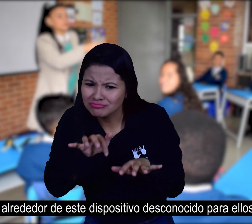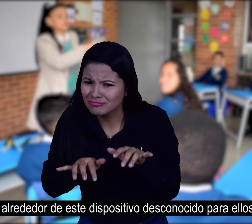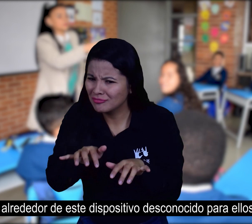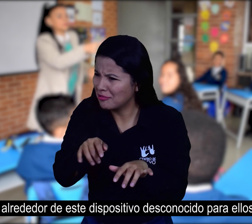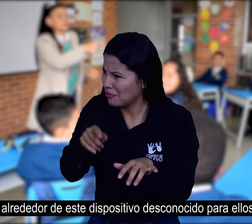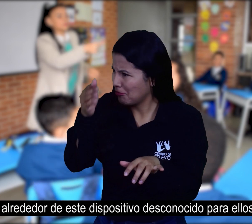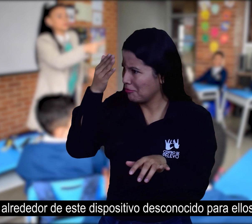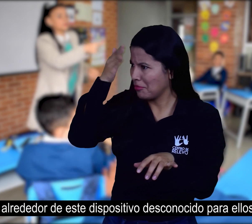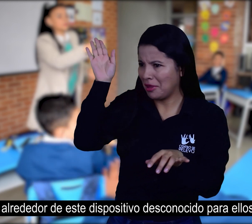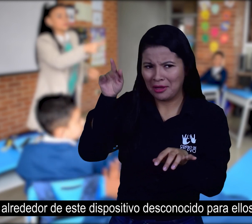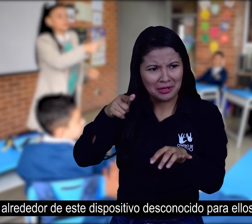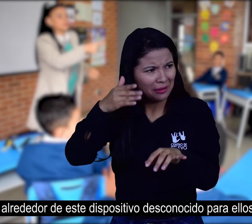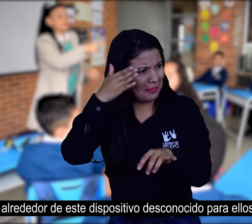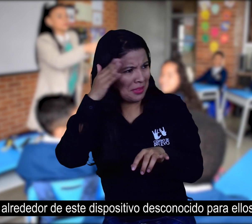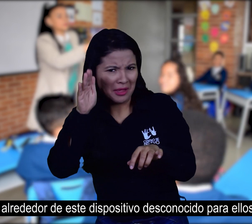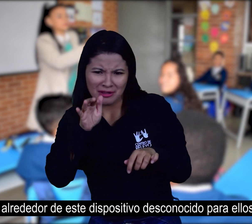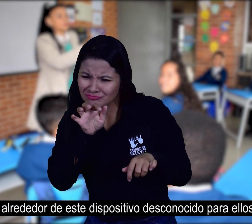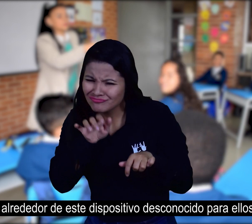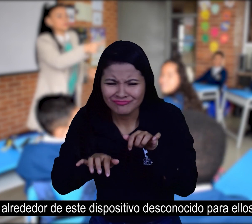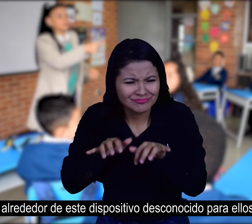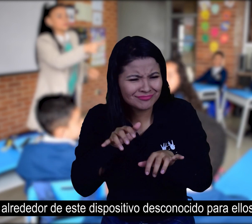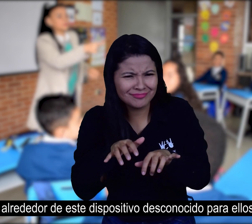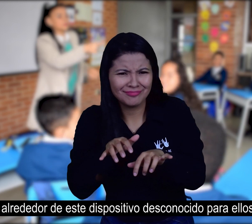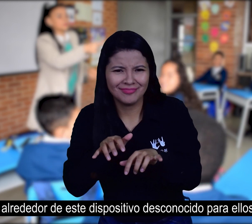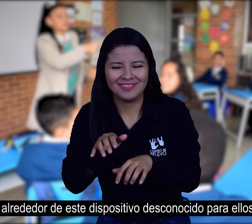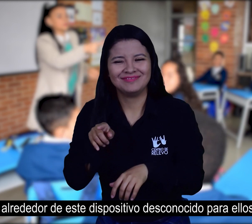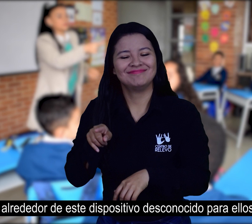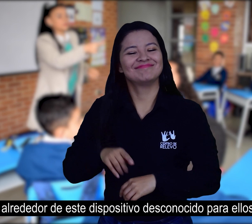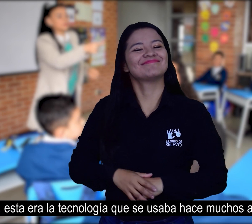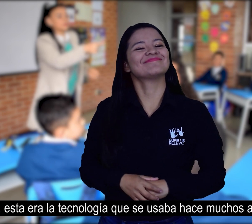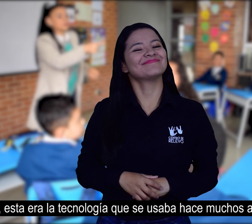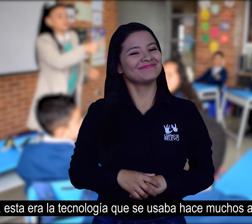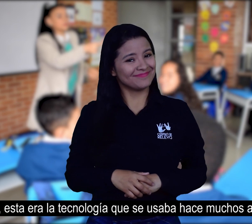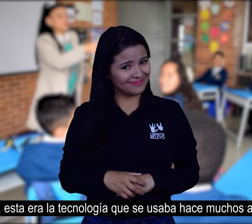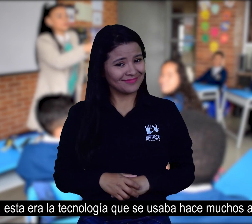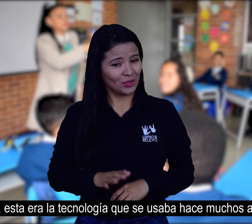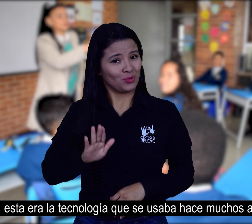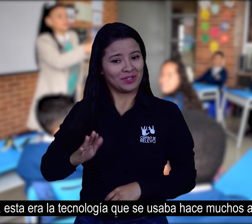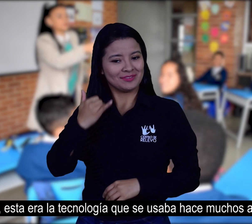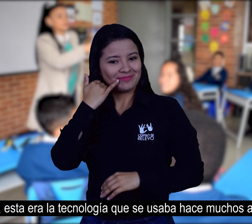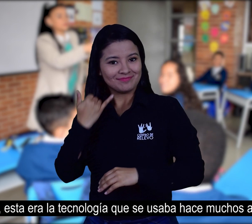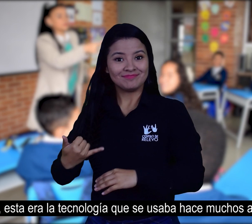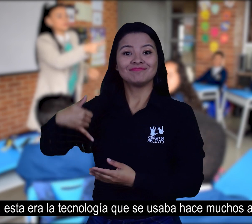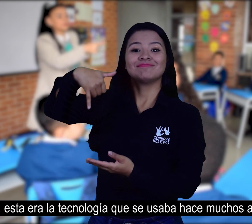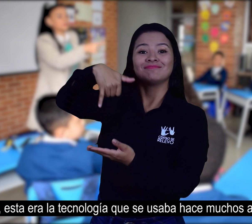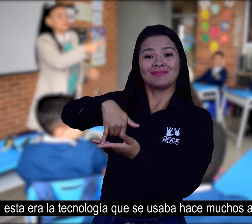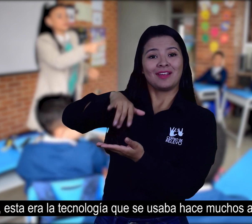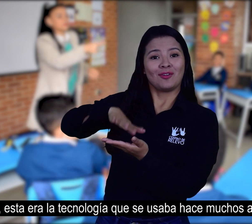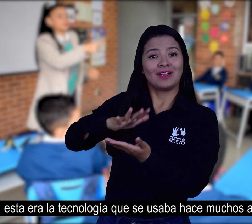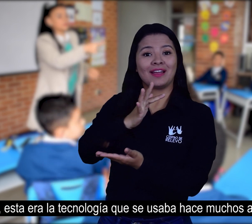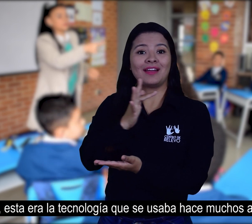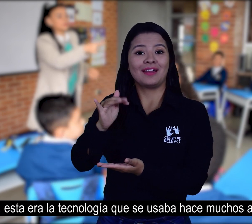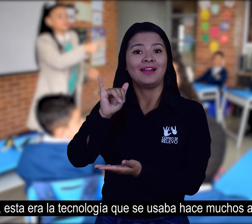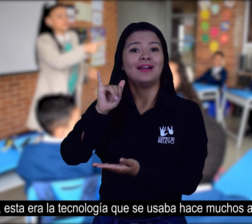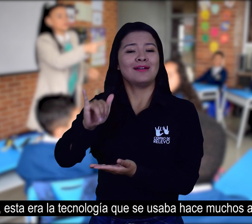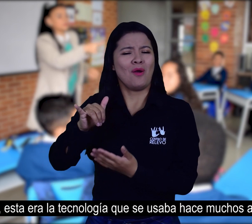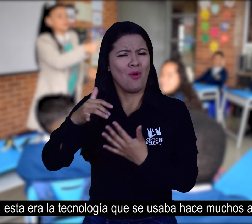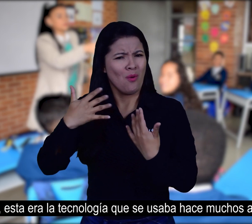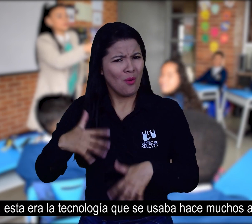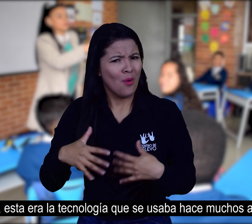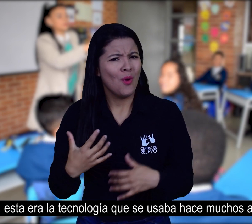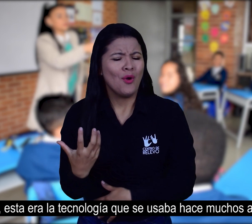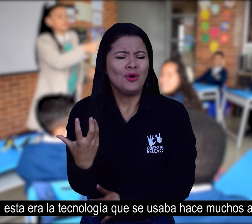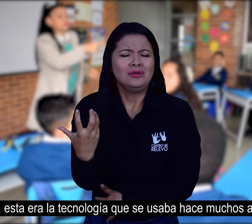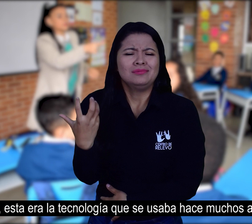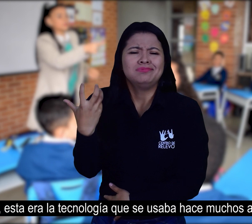de este dispositivo desconocido para ellos. Sí, esta era la tecnología que